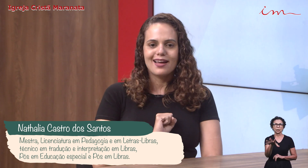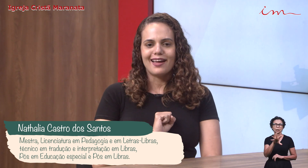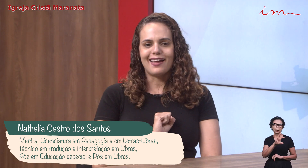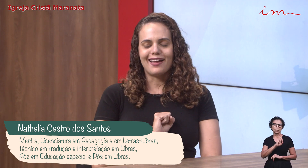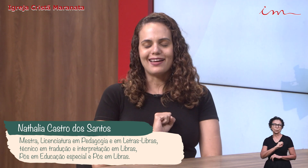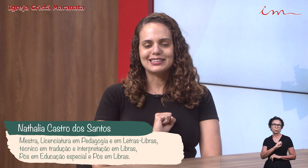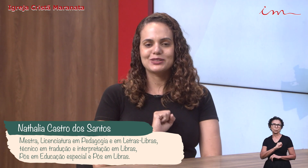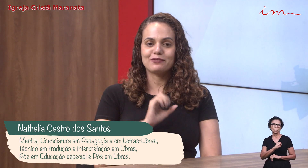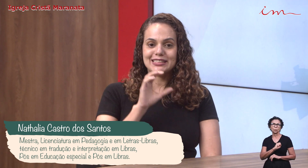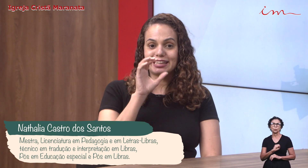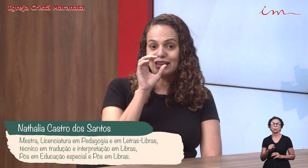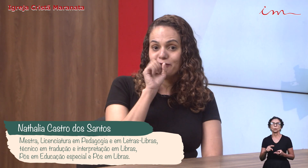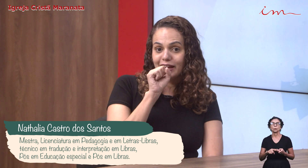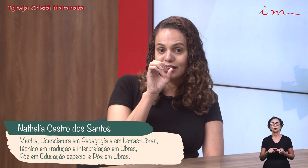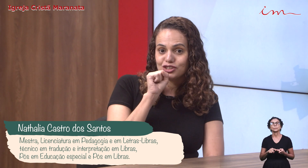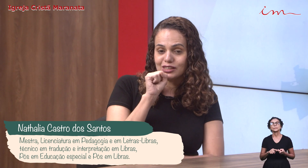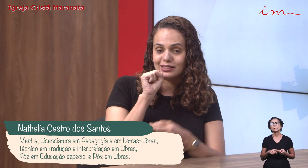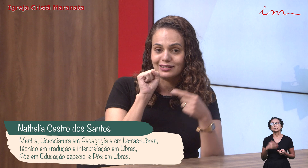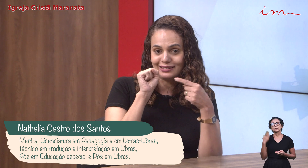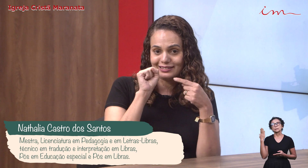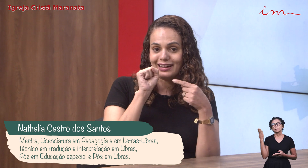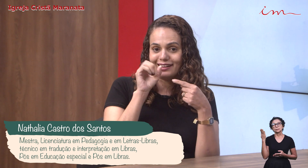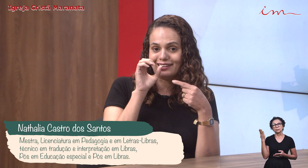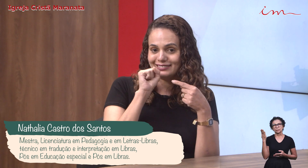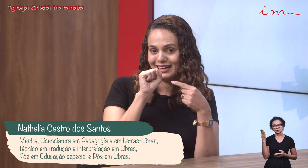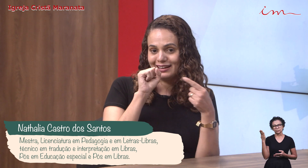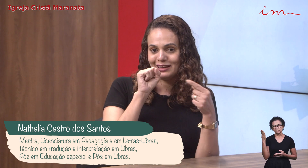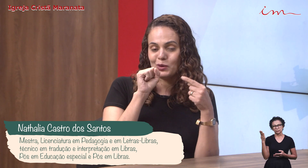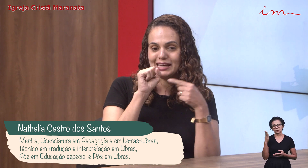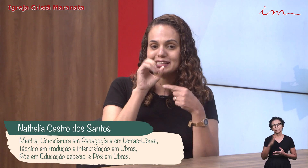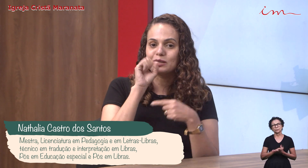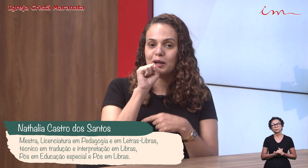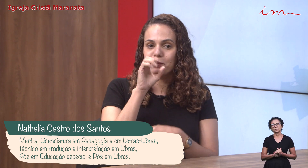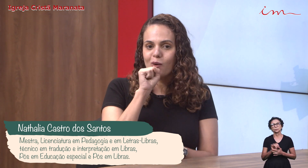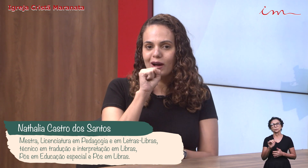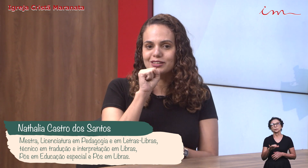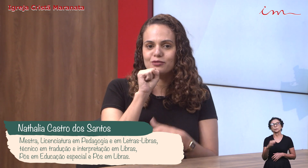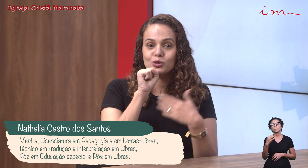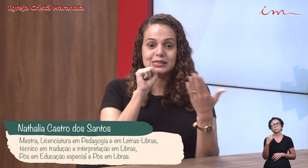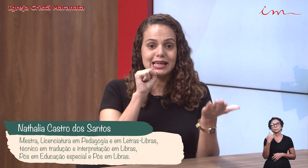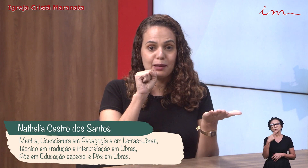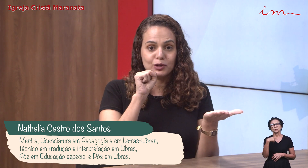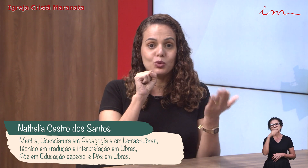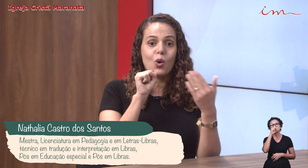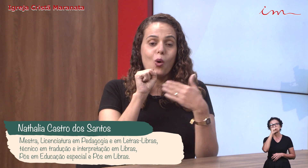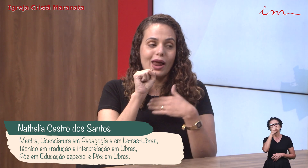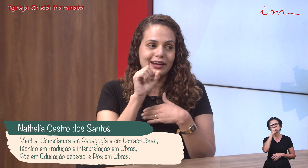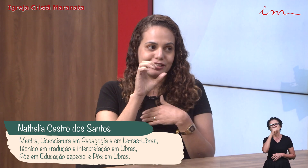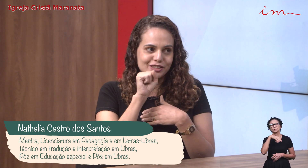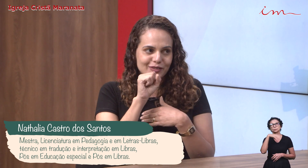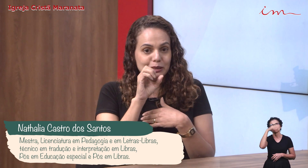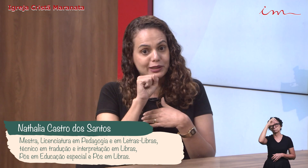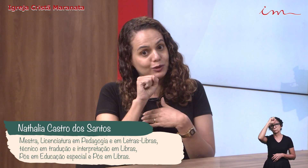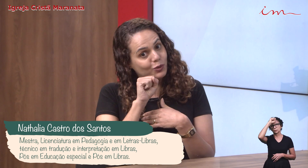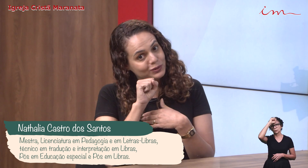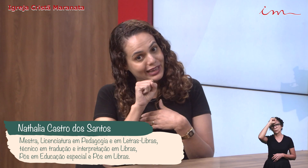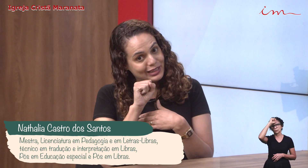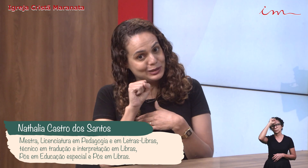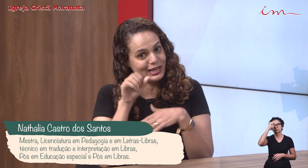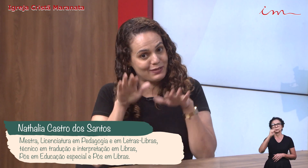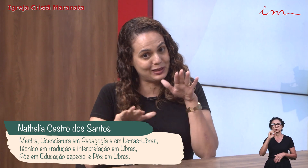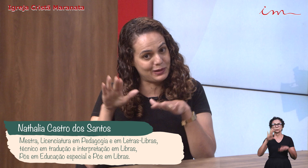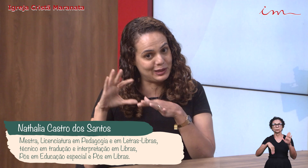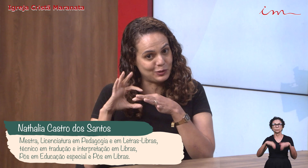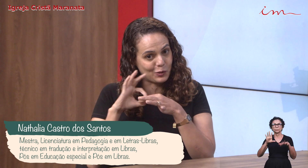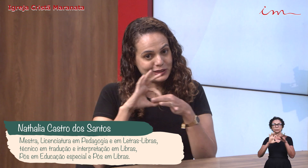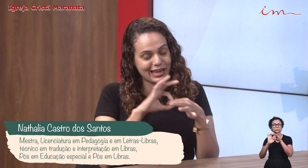amor. Se você faz aqui na frente, a localização na boca, já virou sábado ou laranja, vai depender do